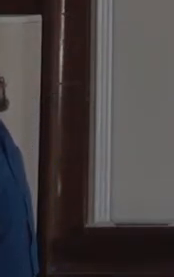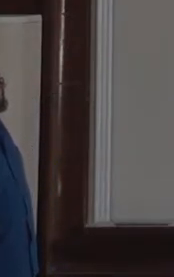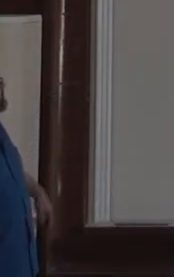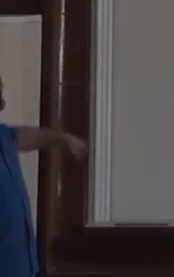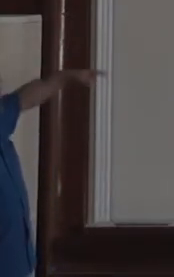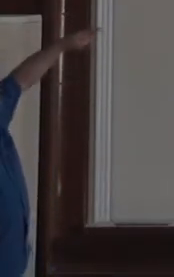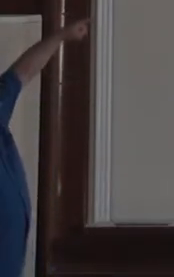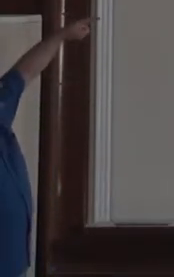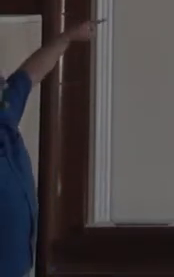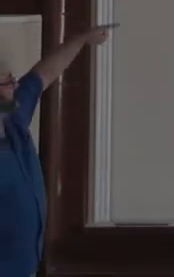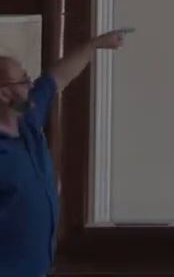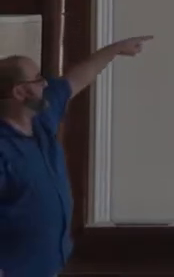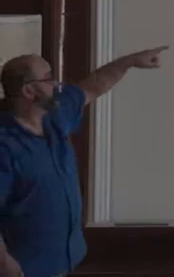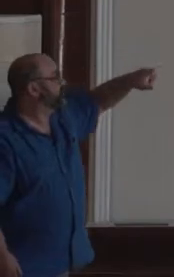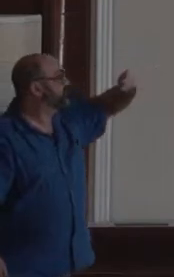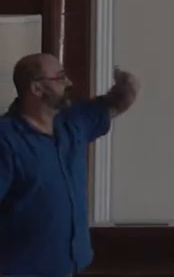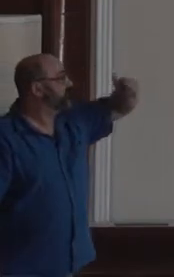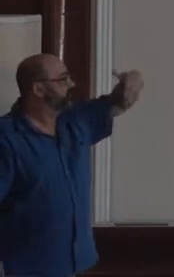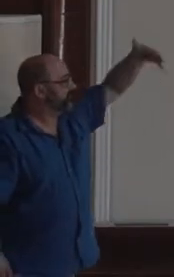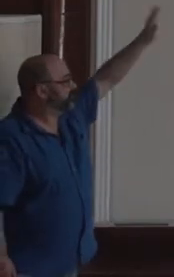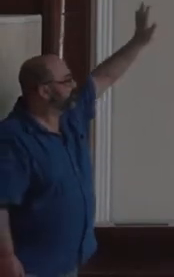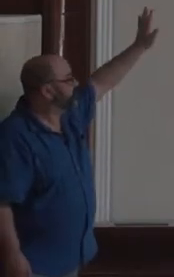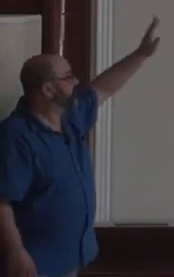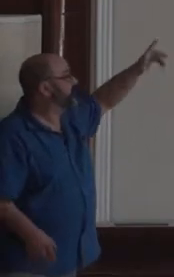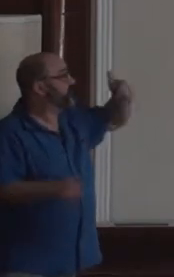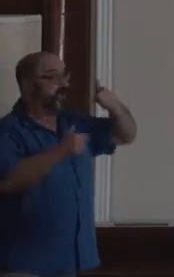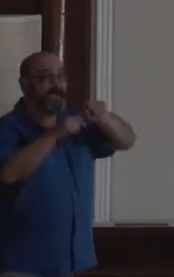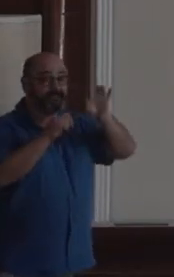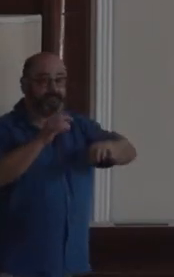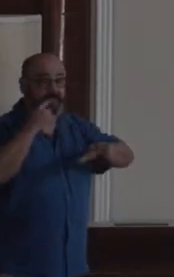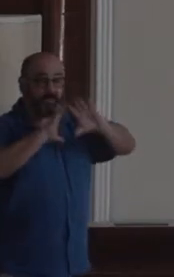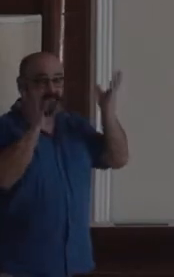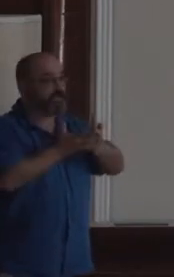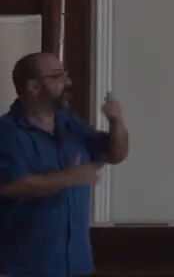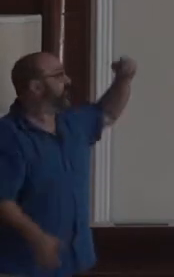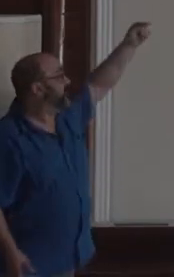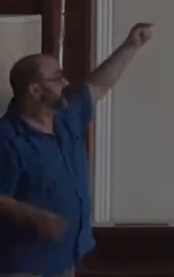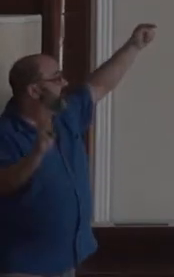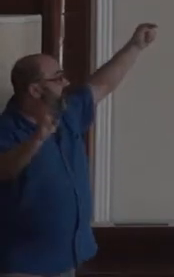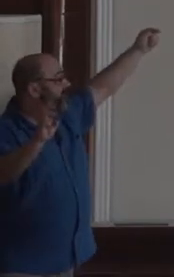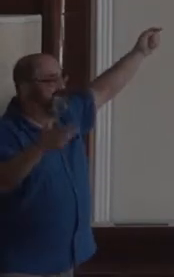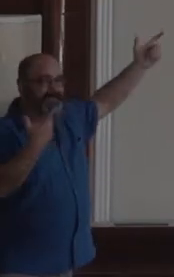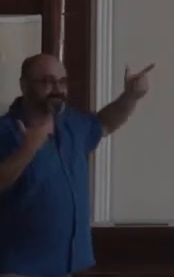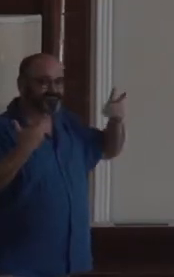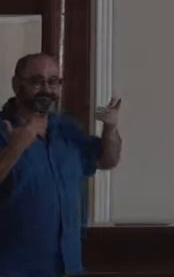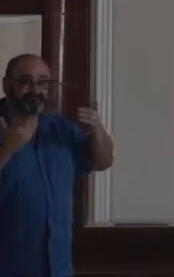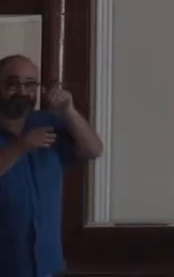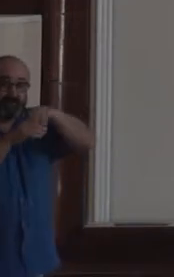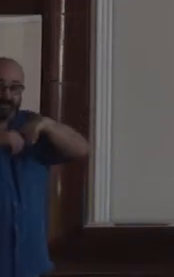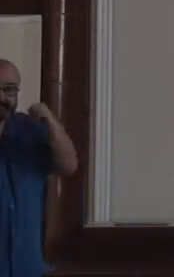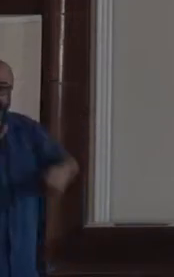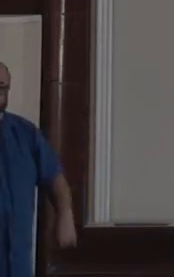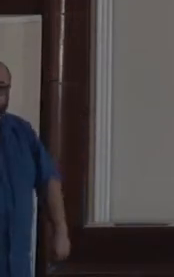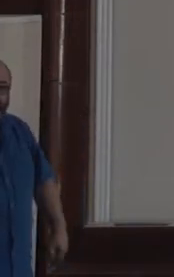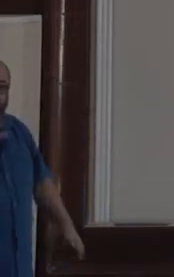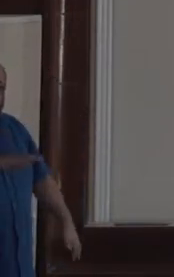Là, c'est 0,1, 0,2, c'était les premiers exemples où, comme je vous disais, on a un seul résultat. C'est vert, bon, tant mieux, mais s'il y avait une erreur dans un